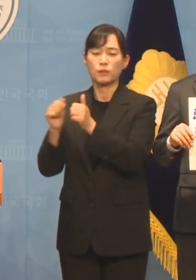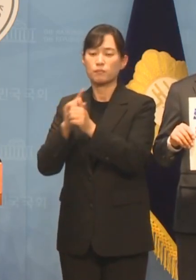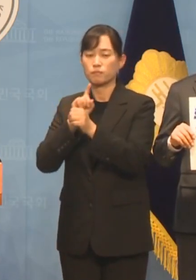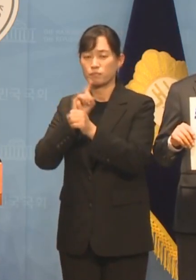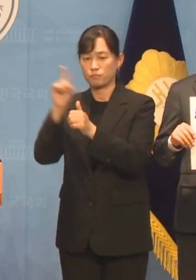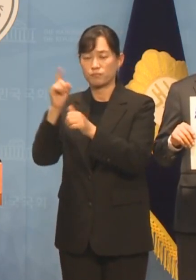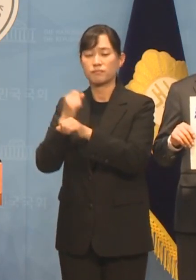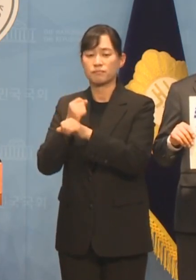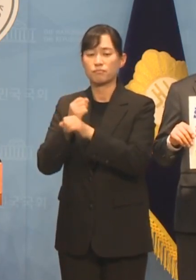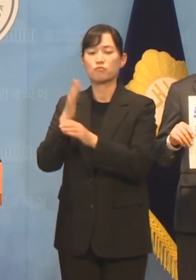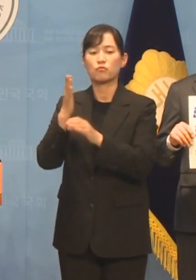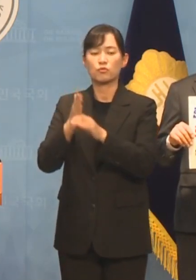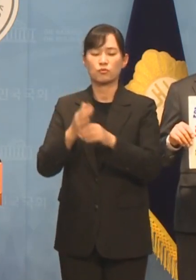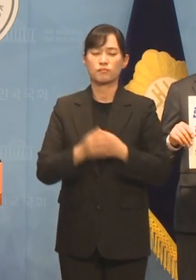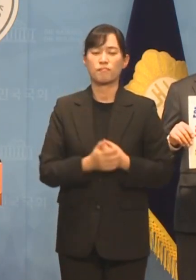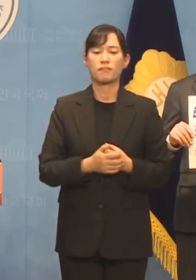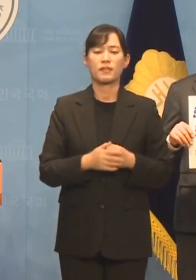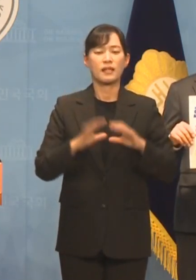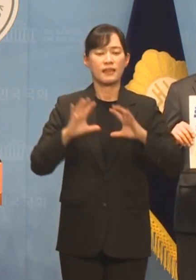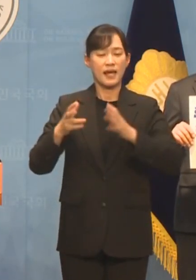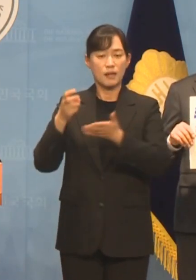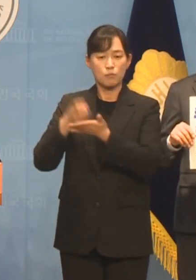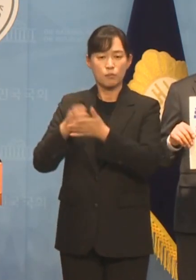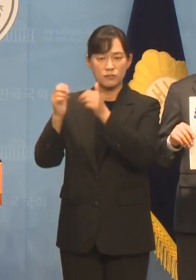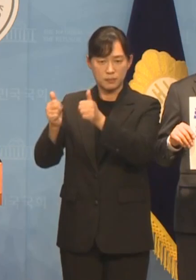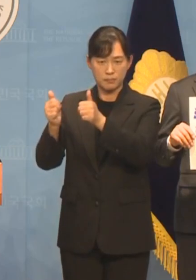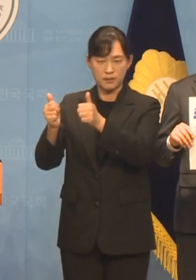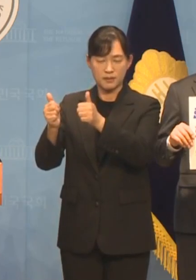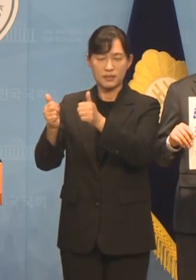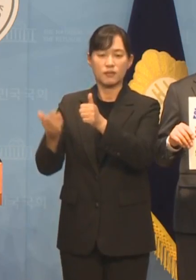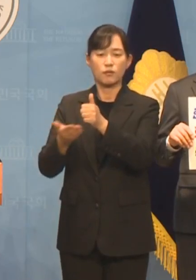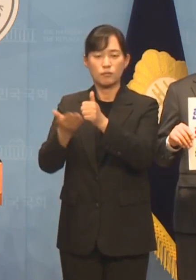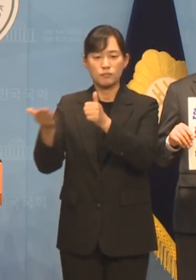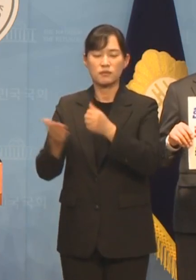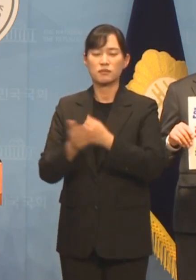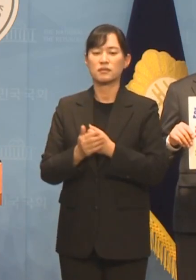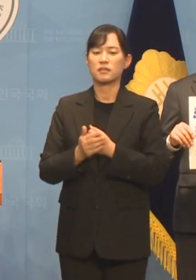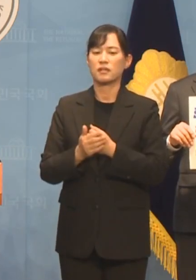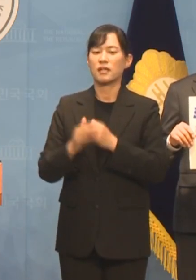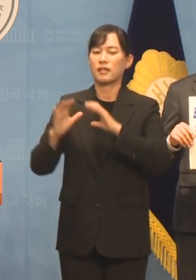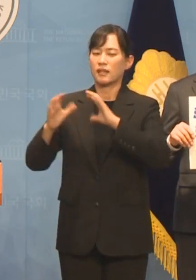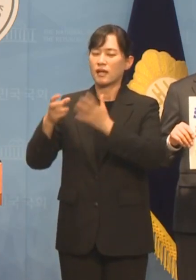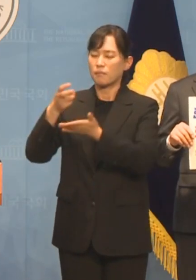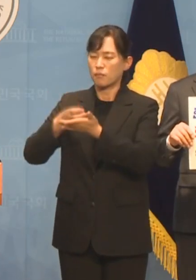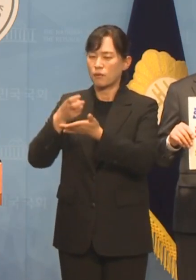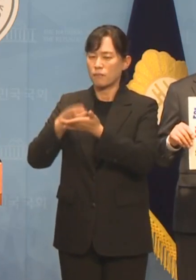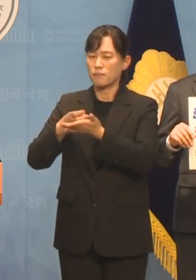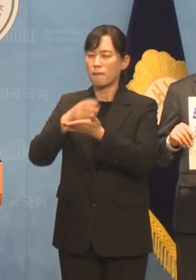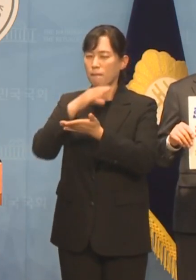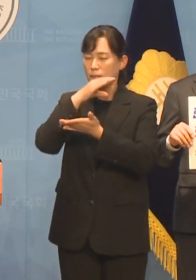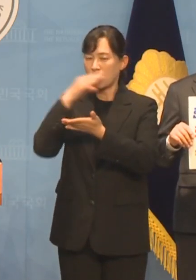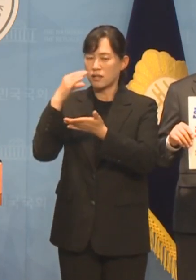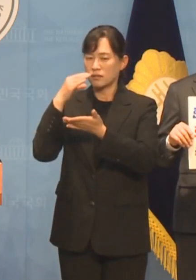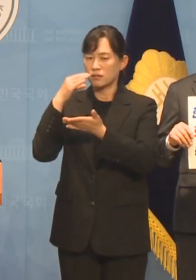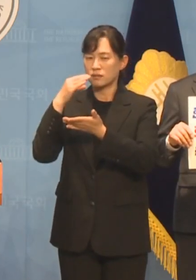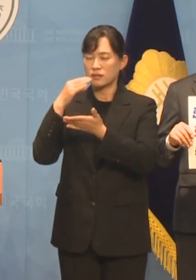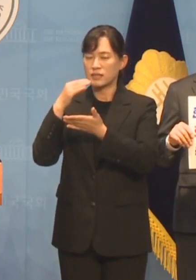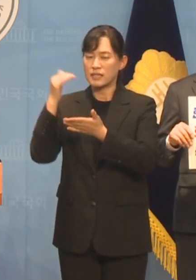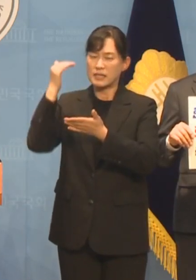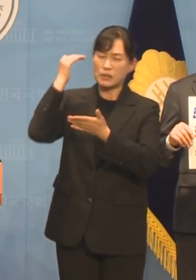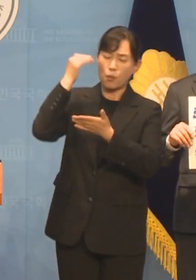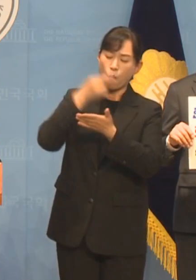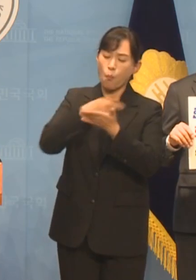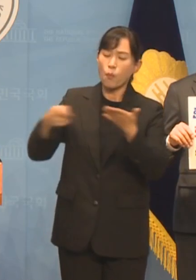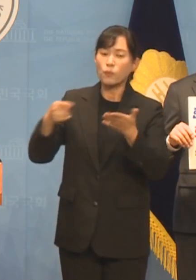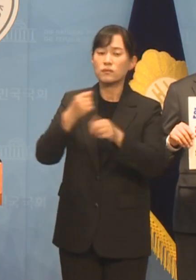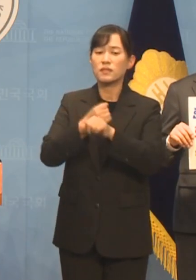그래서 헌법재판소 재판관님들께서는 이러한 헌법 질서를 침해하는,